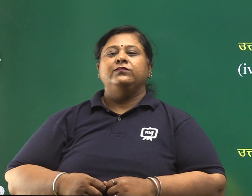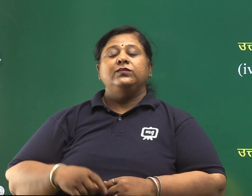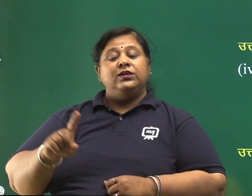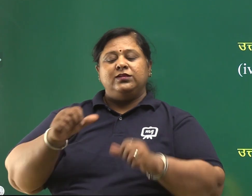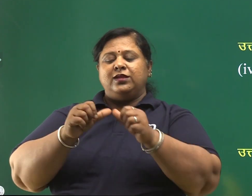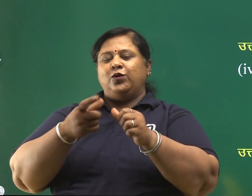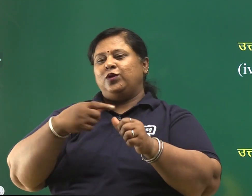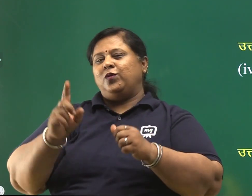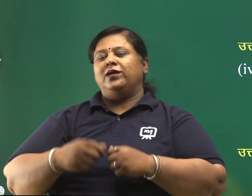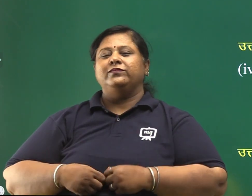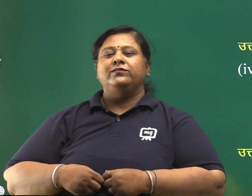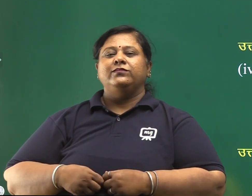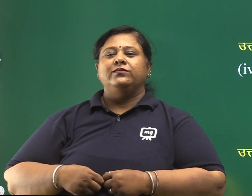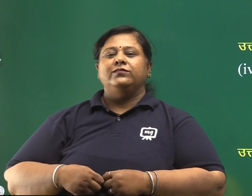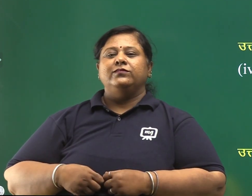सही उत्तर होगा